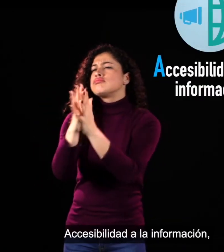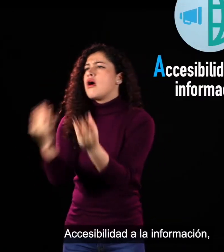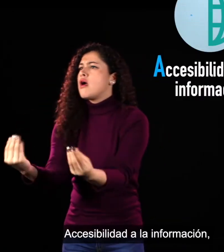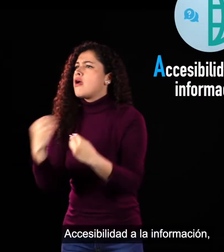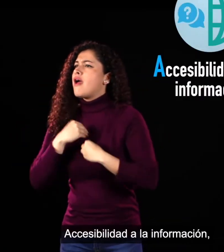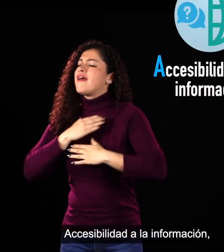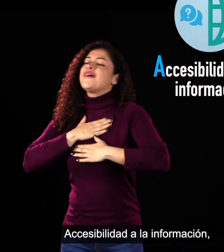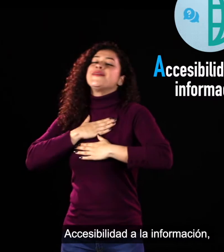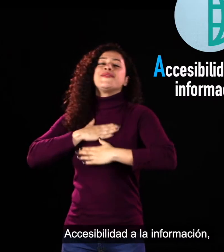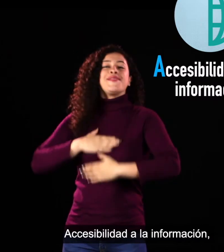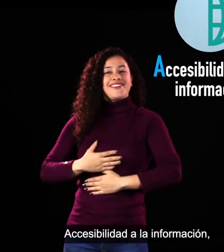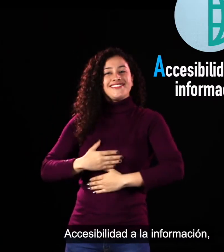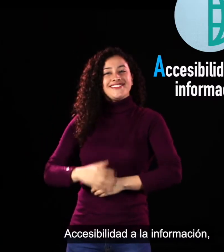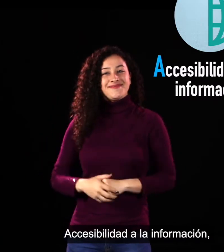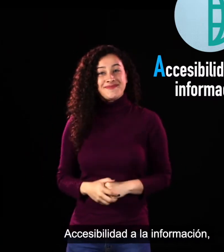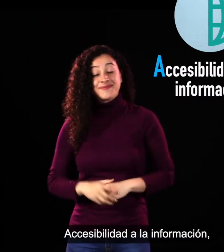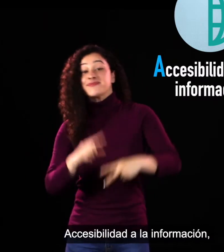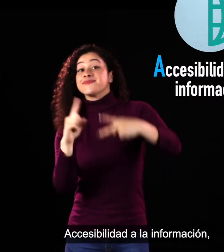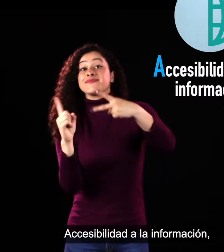accesibilidad a la información,